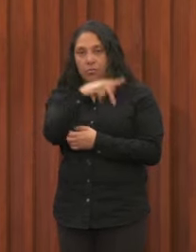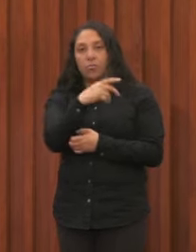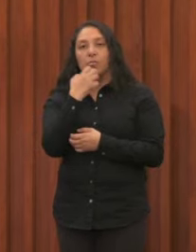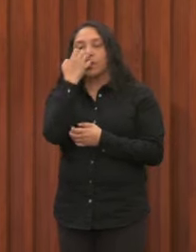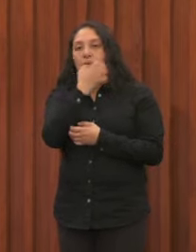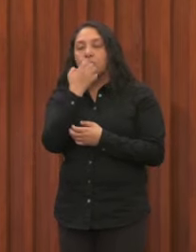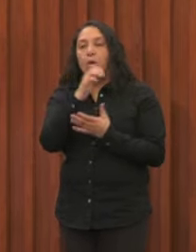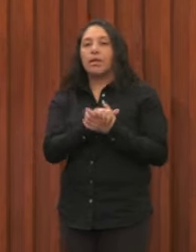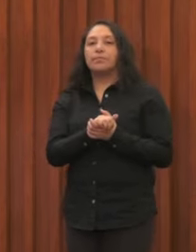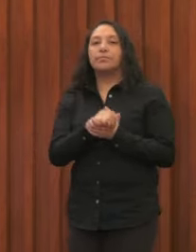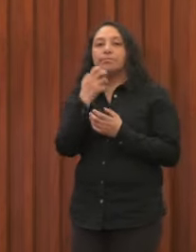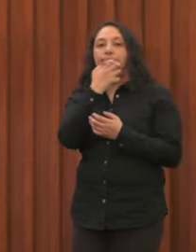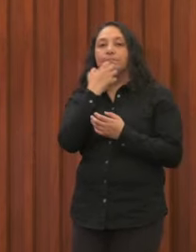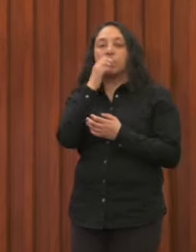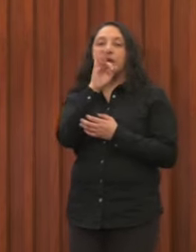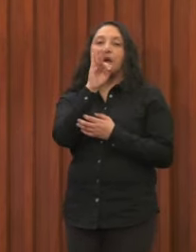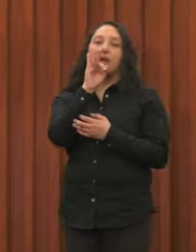F.